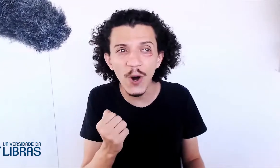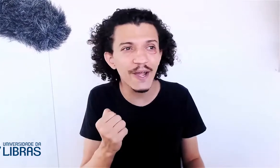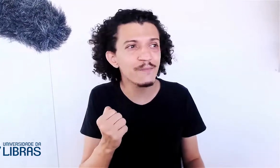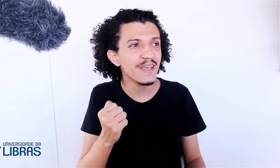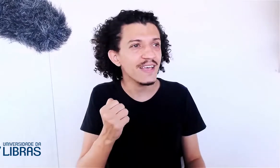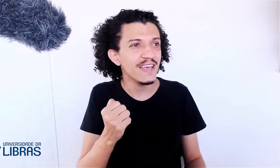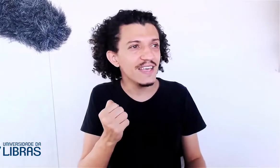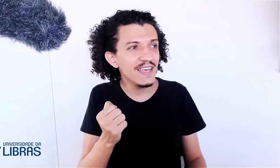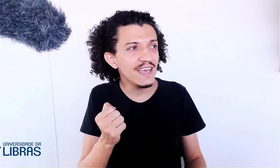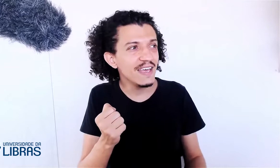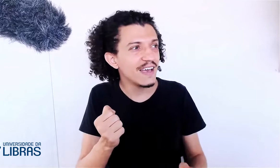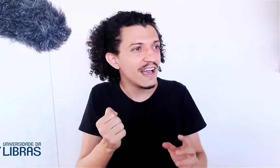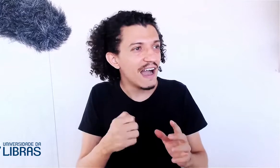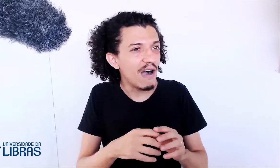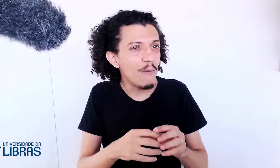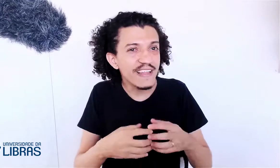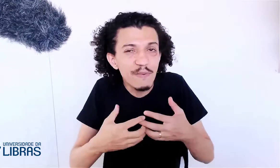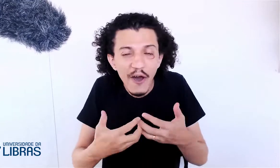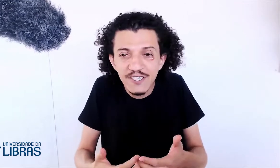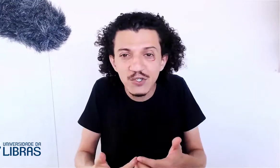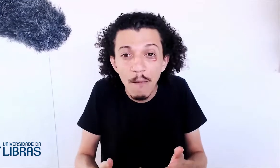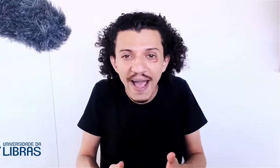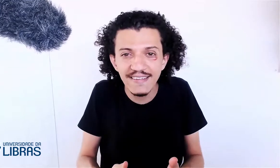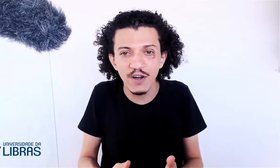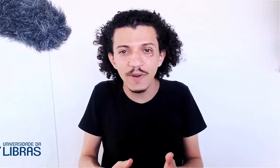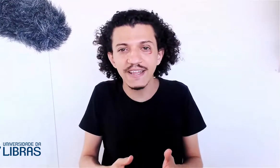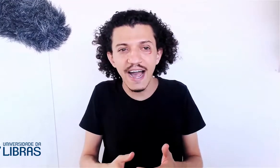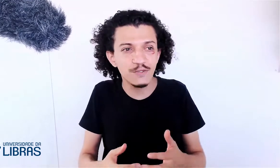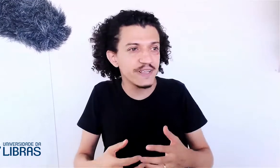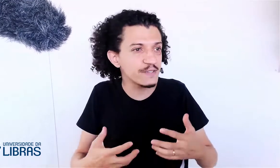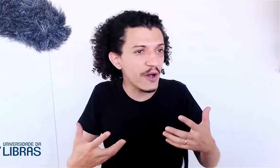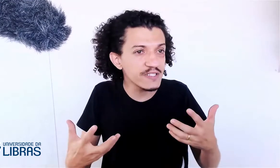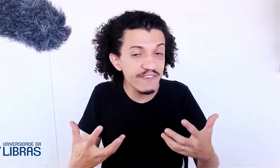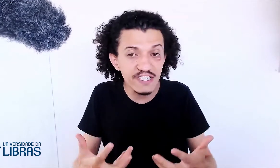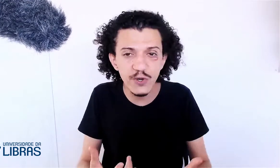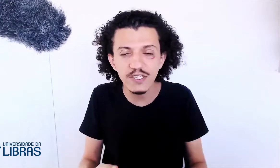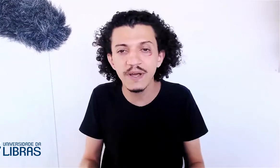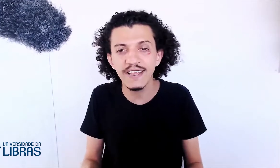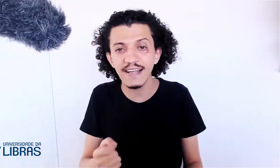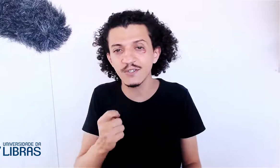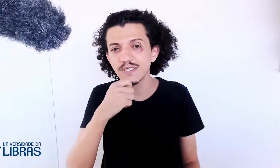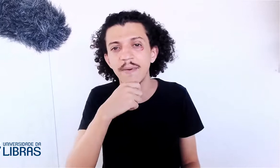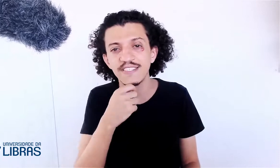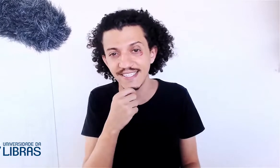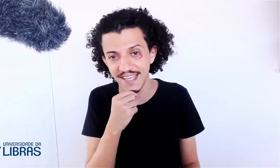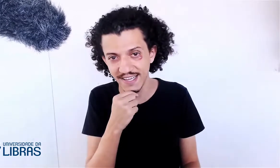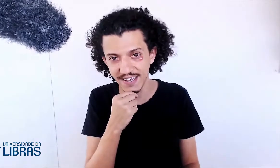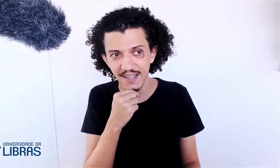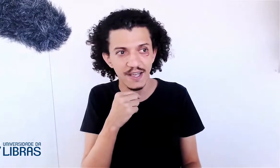história, e uma das maiores descobertas da humanidade, uma das maiores invenções da humanidade é justamente a escrita.